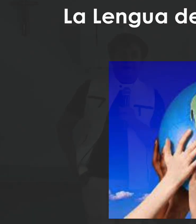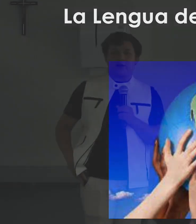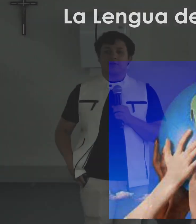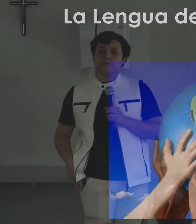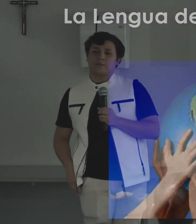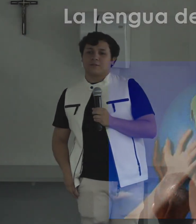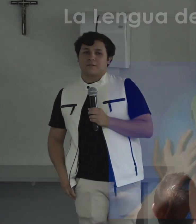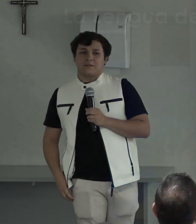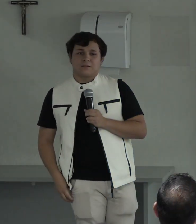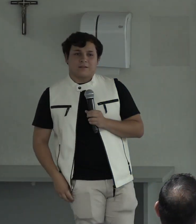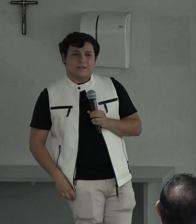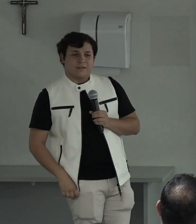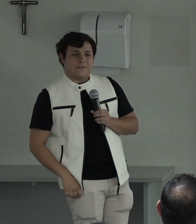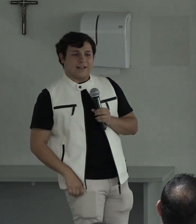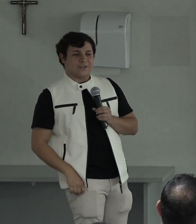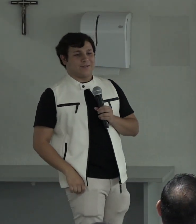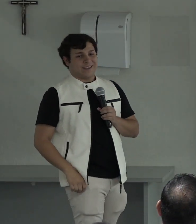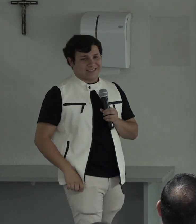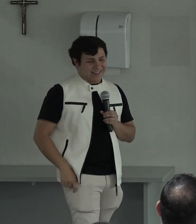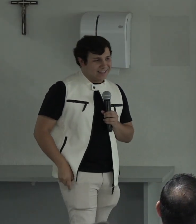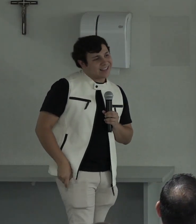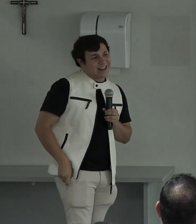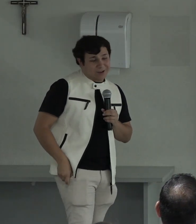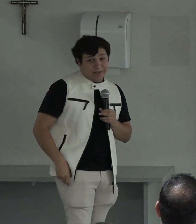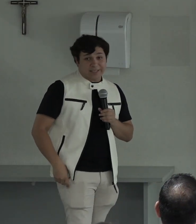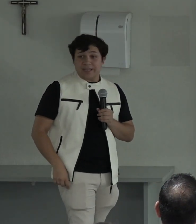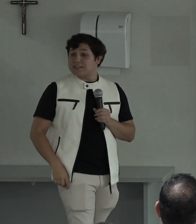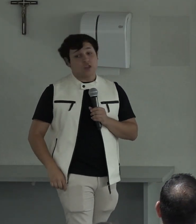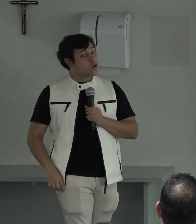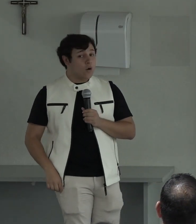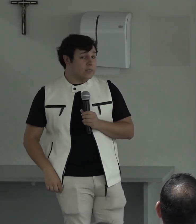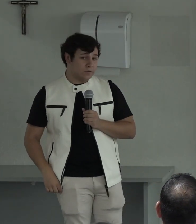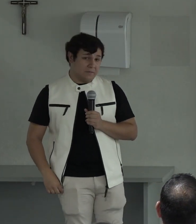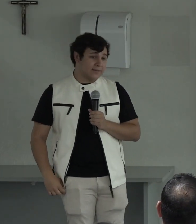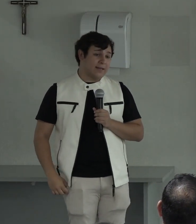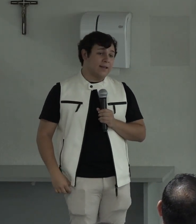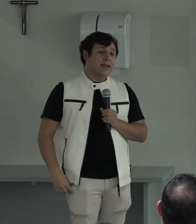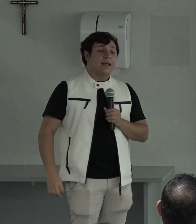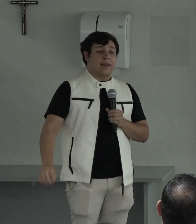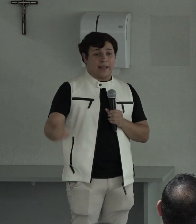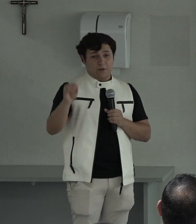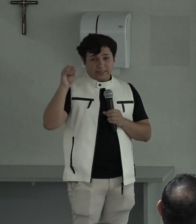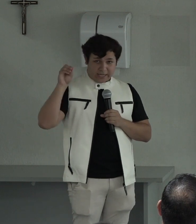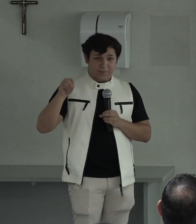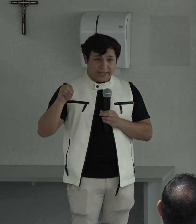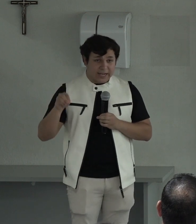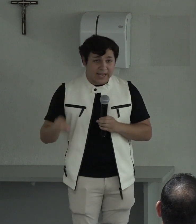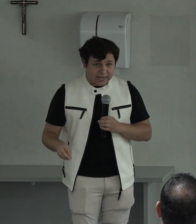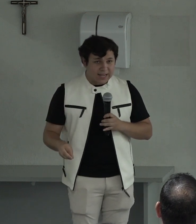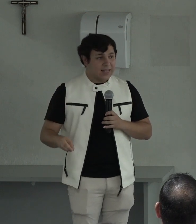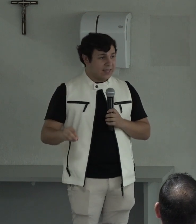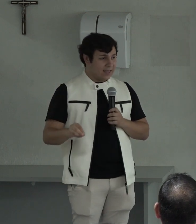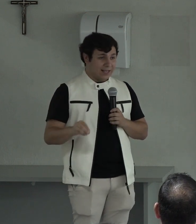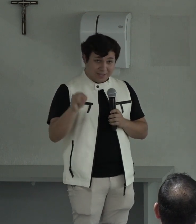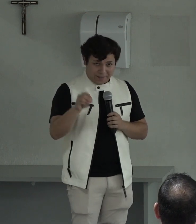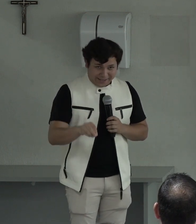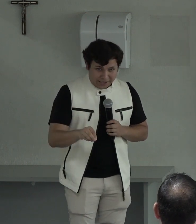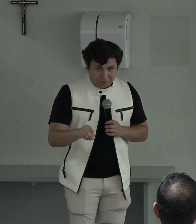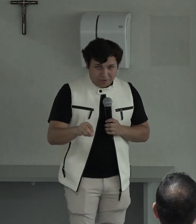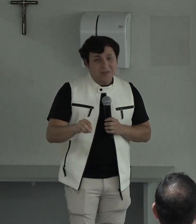menos? Falso, excelente. La lengua de señas no es universal. La lengua de señas mexicana es de México. La